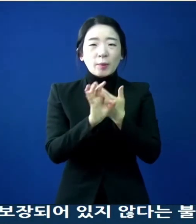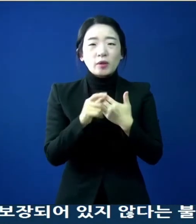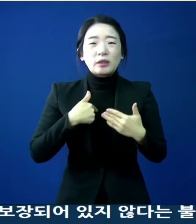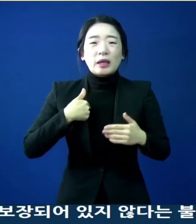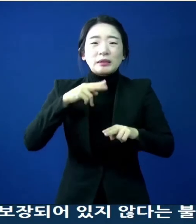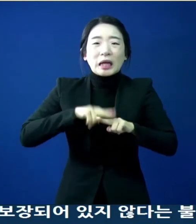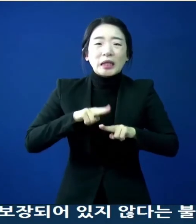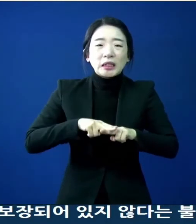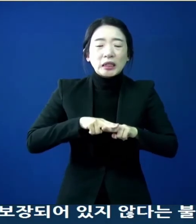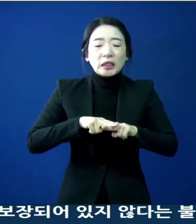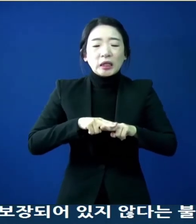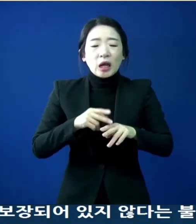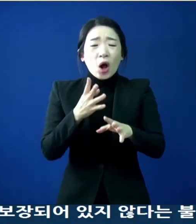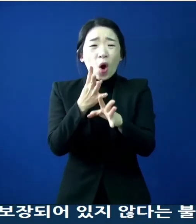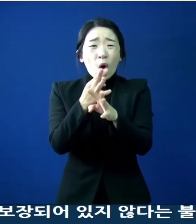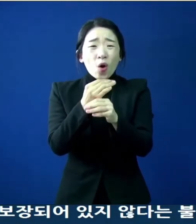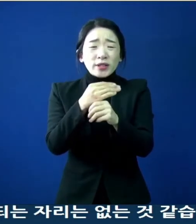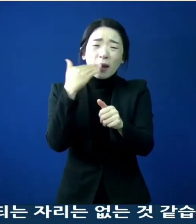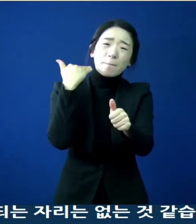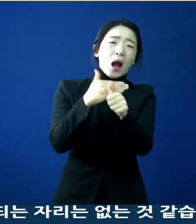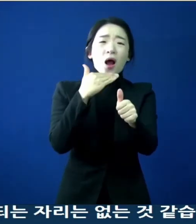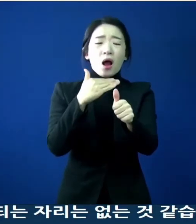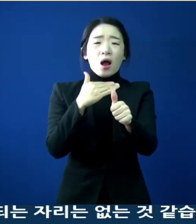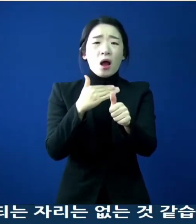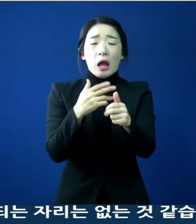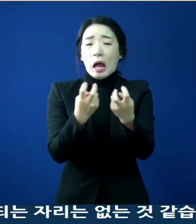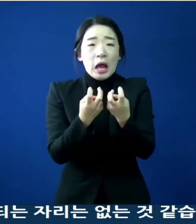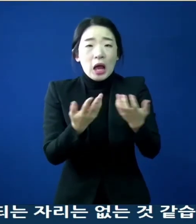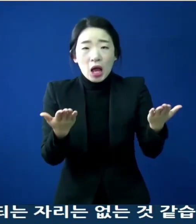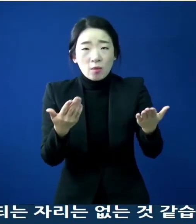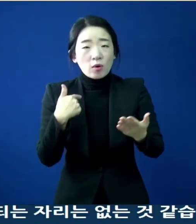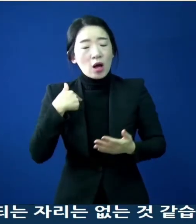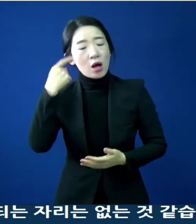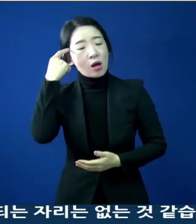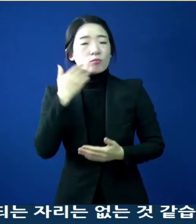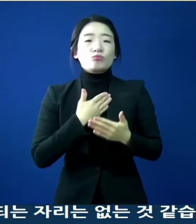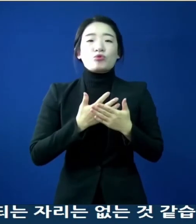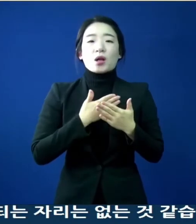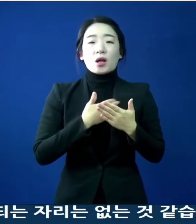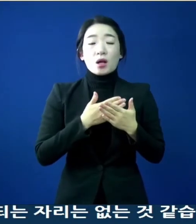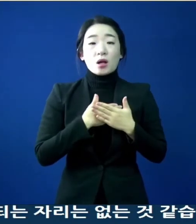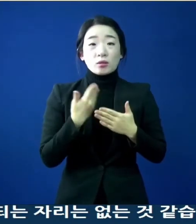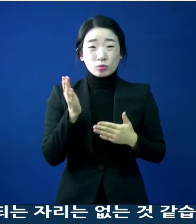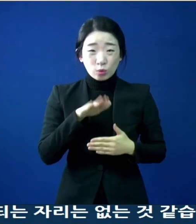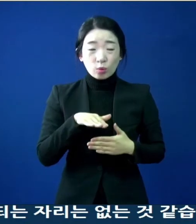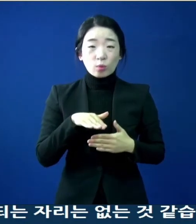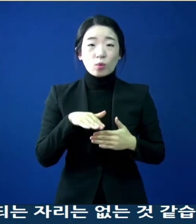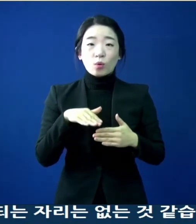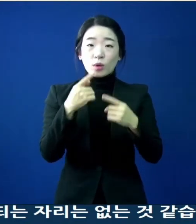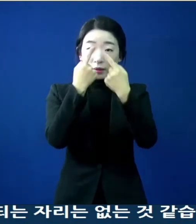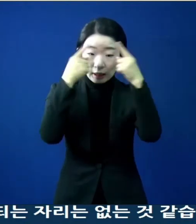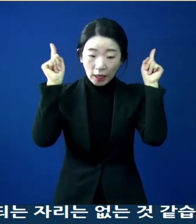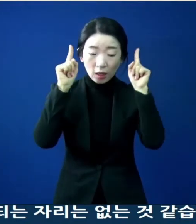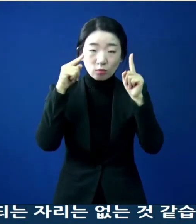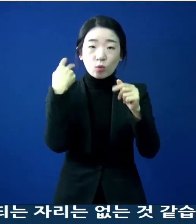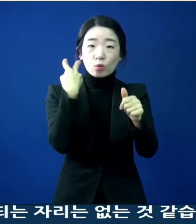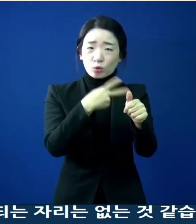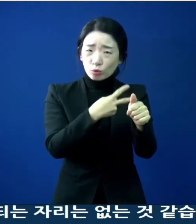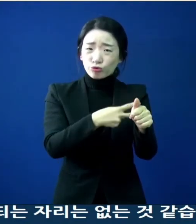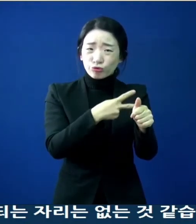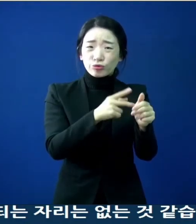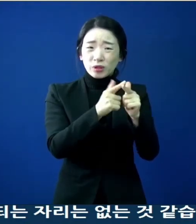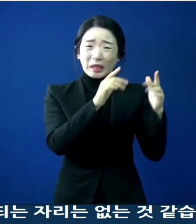자리가 거의 없습니다. 아마 대학교 교수님들 중에서 종신직을 받으신 분들, 그런 정도,